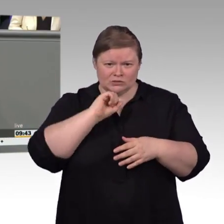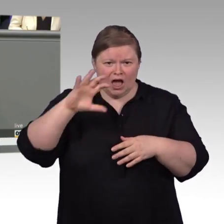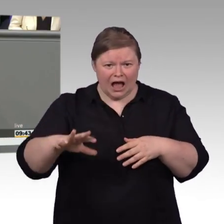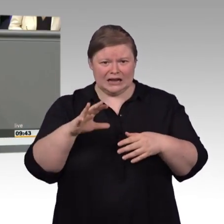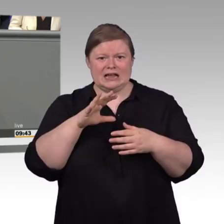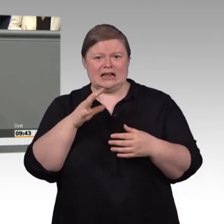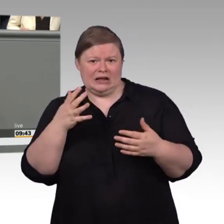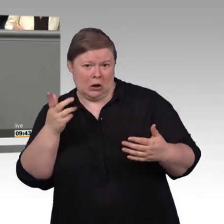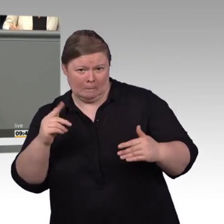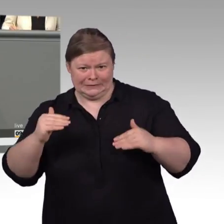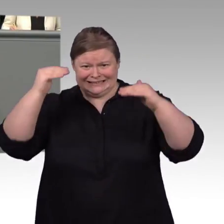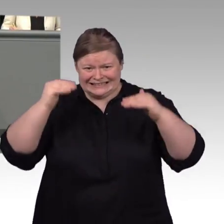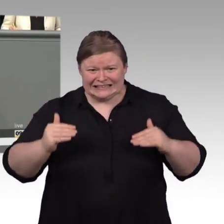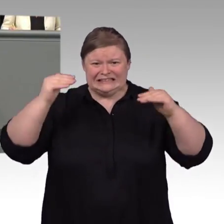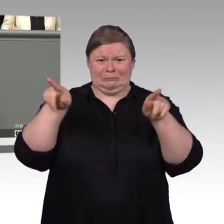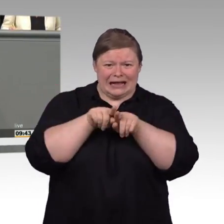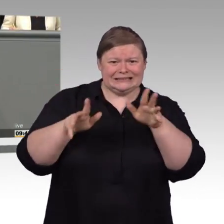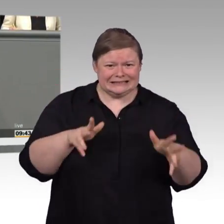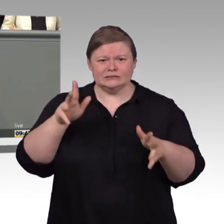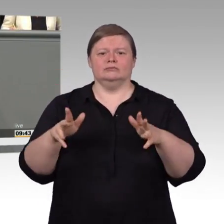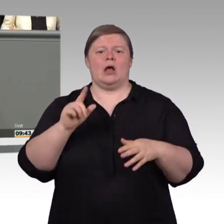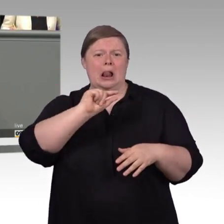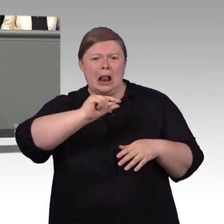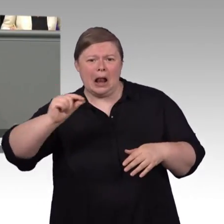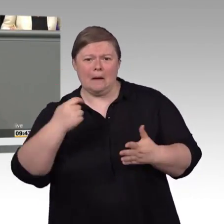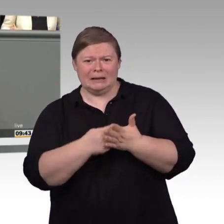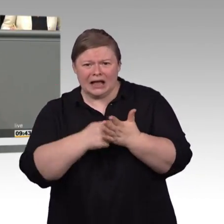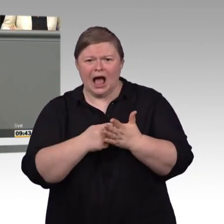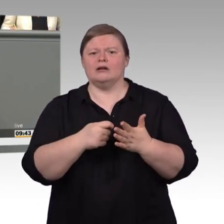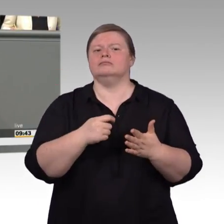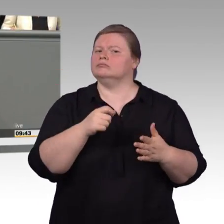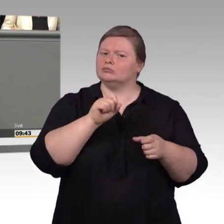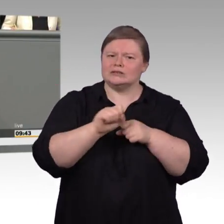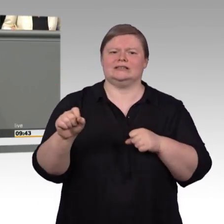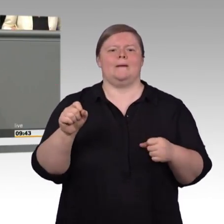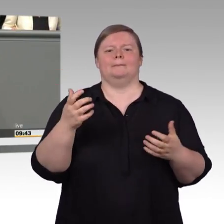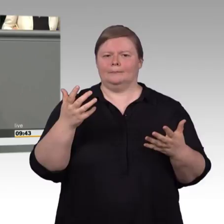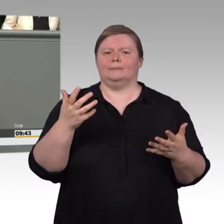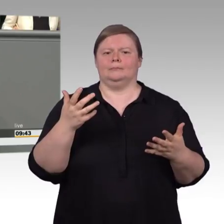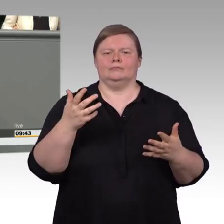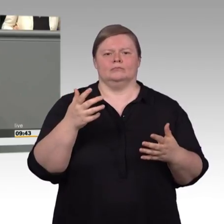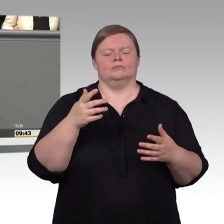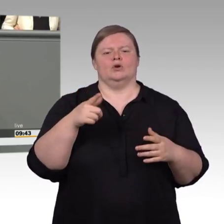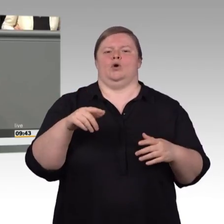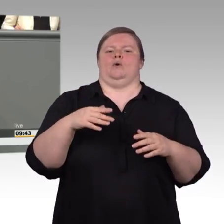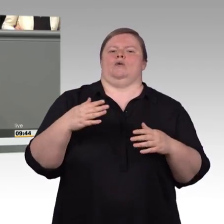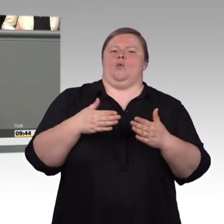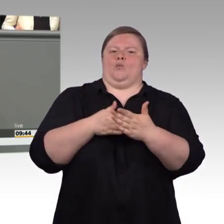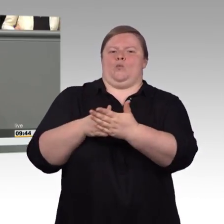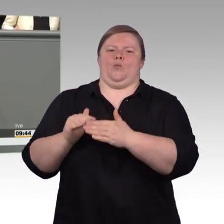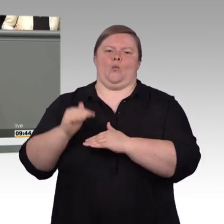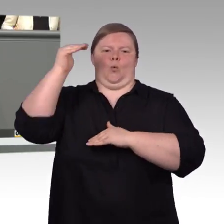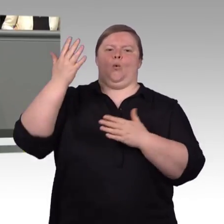bei Ihnen favorisierten Gruppenverfahren, liebe Kolleginnen und Kollegen von den Grünen. Auch das ist sehr, sehr teuer. Und hier ist eine